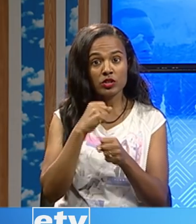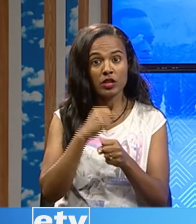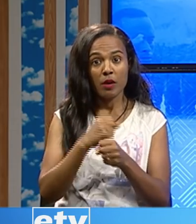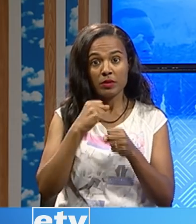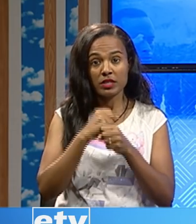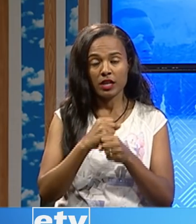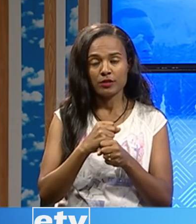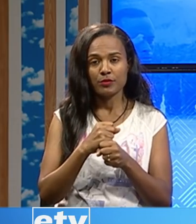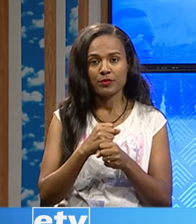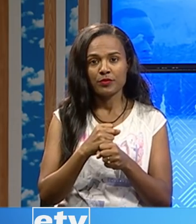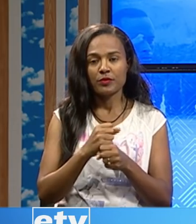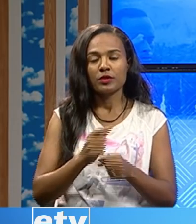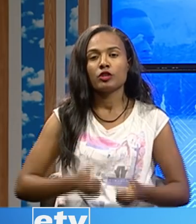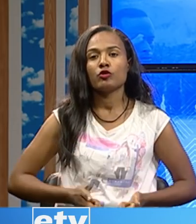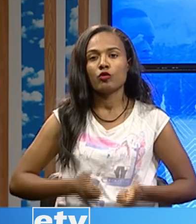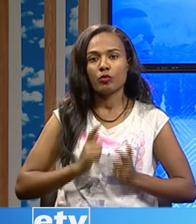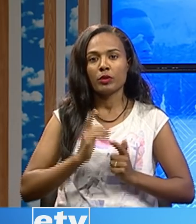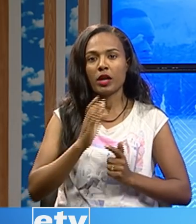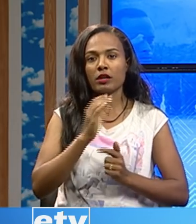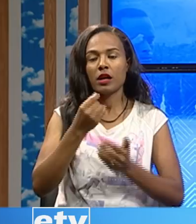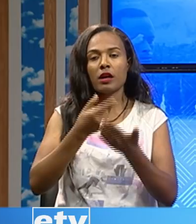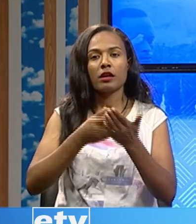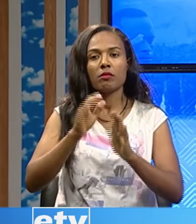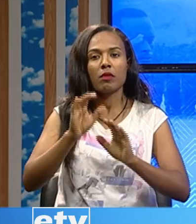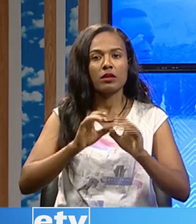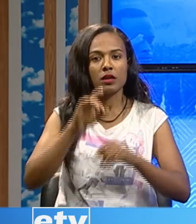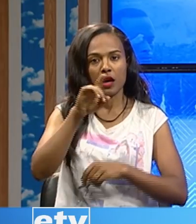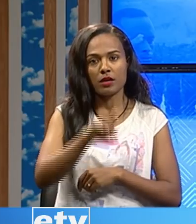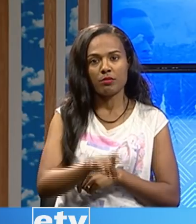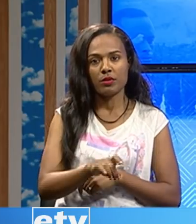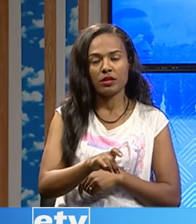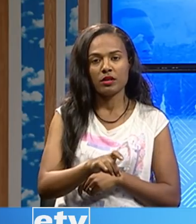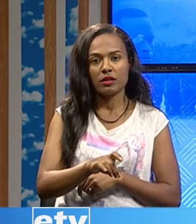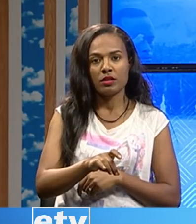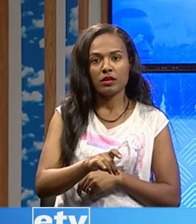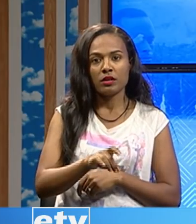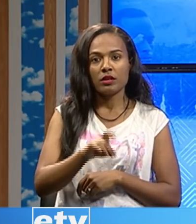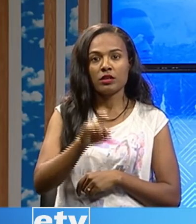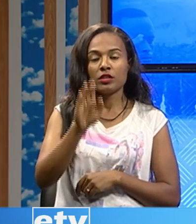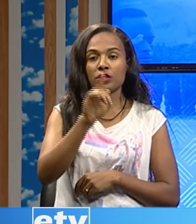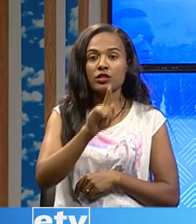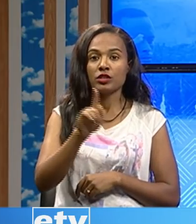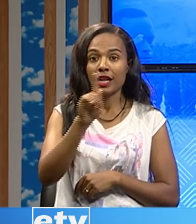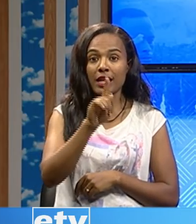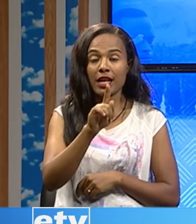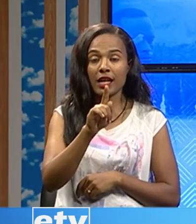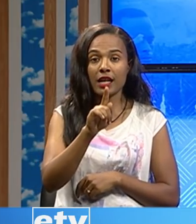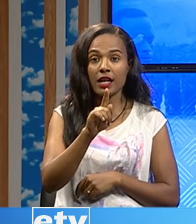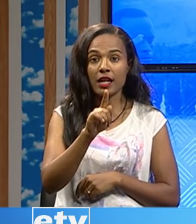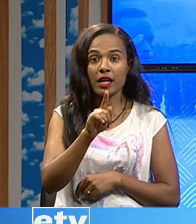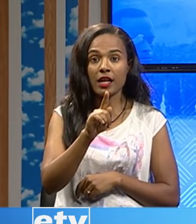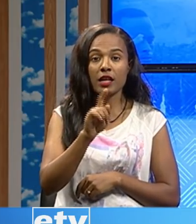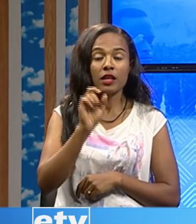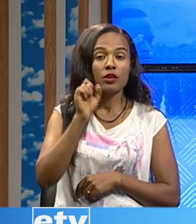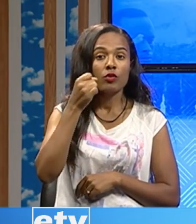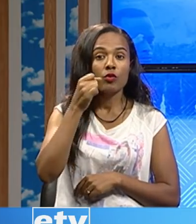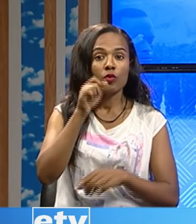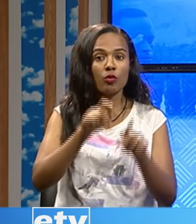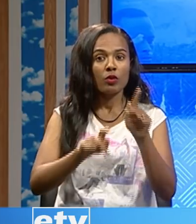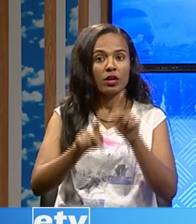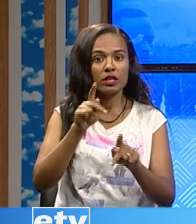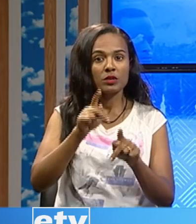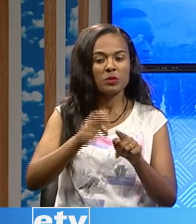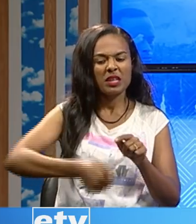ጥረቶች ይኖርብናልና እሱ ማድረግ አለብን። ቲፒኤልኤፍ ለሸኔም አይበጅም። የኦሮሞ ህዝብ